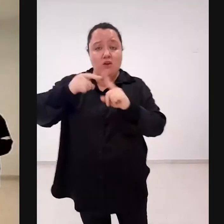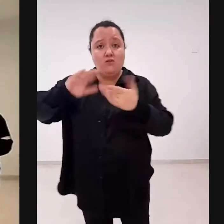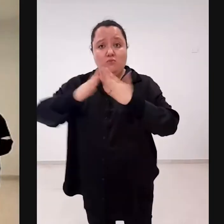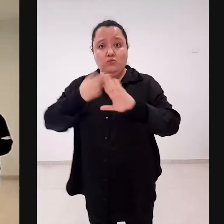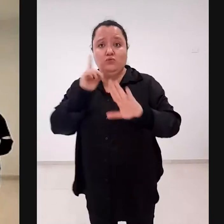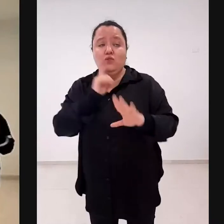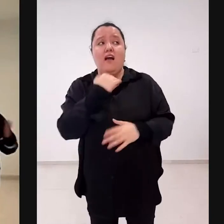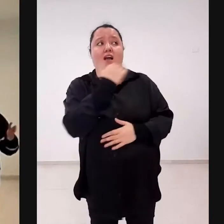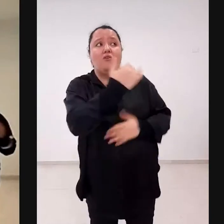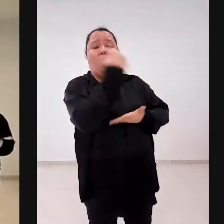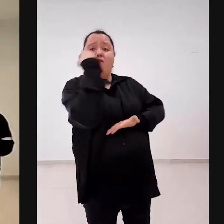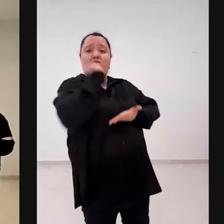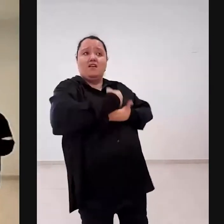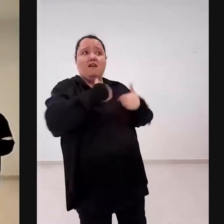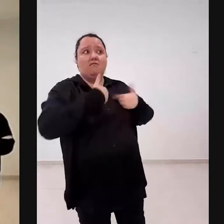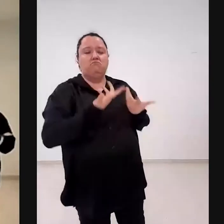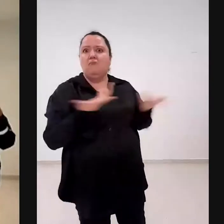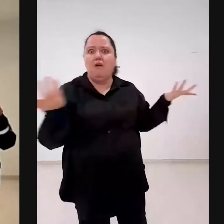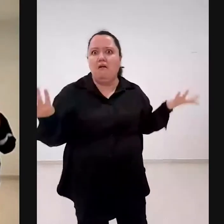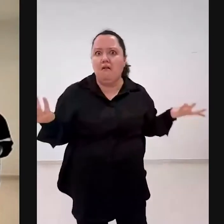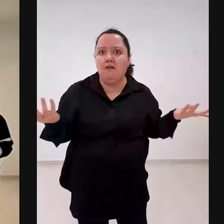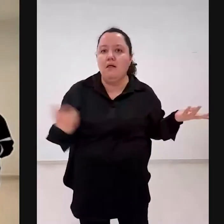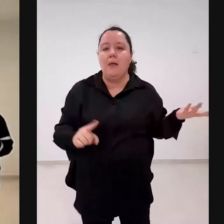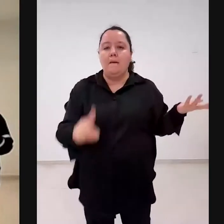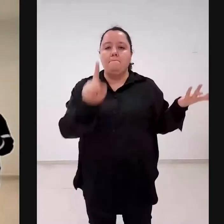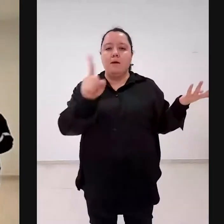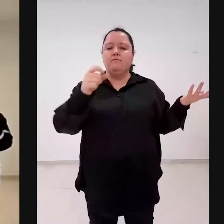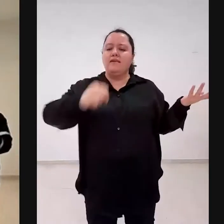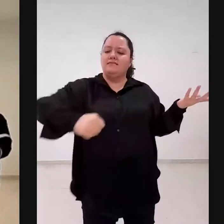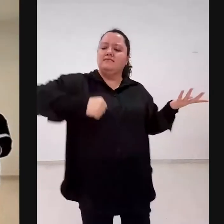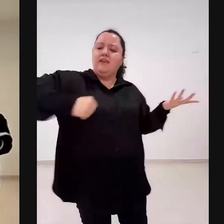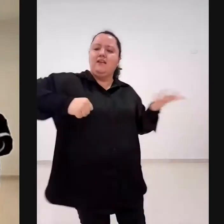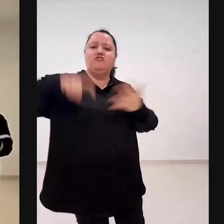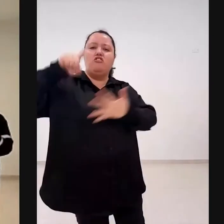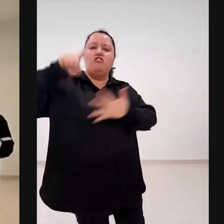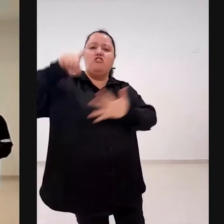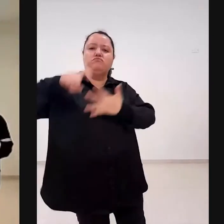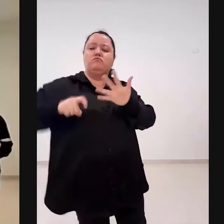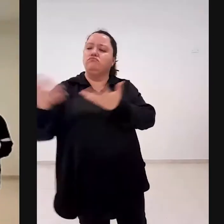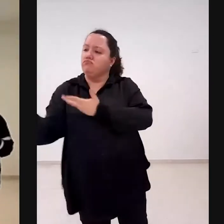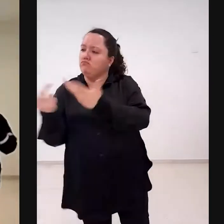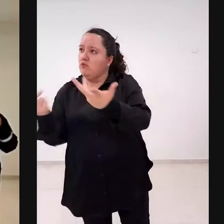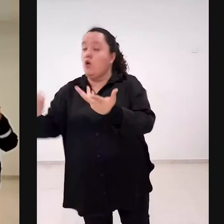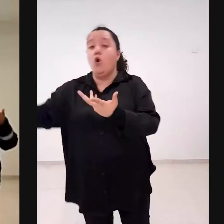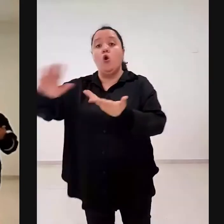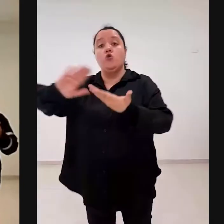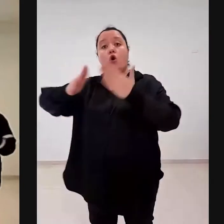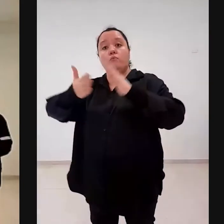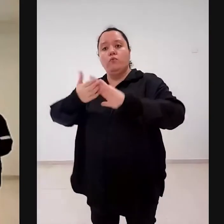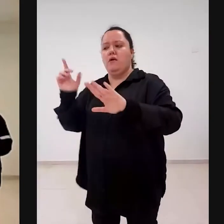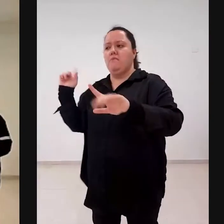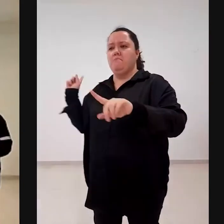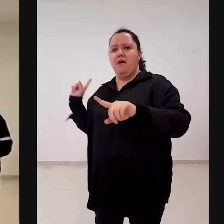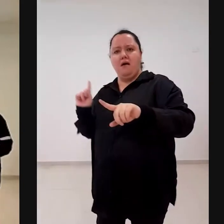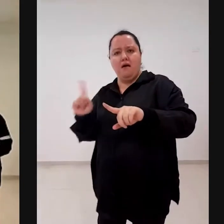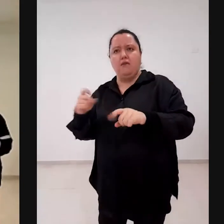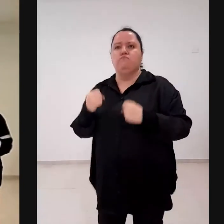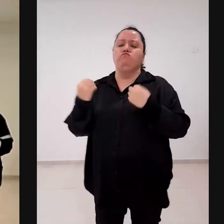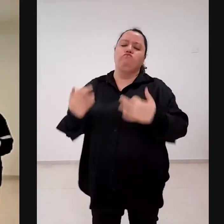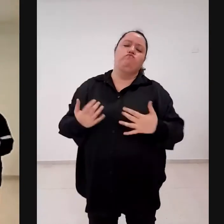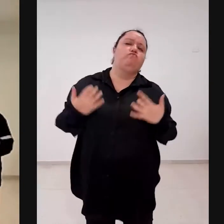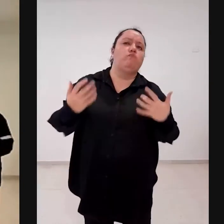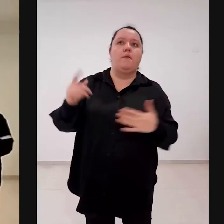todo pero es una comunidad y llevamos tiempo esperando este